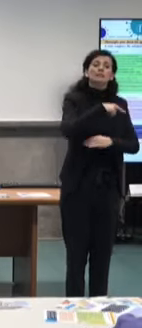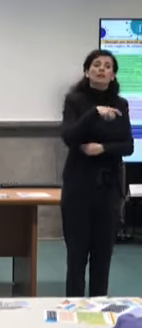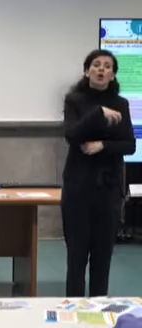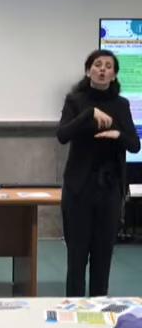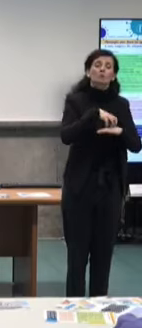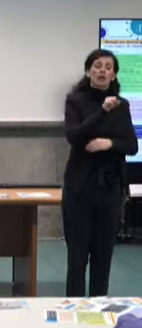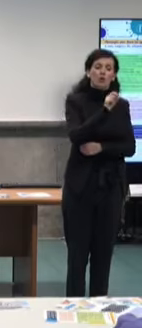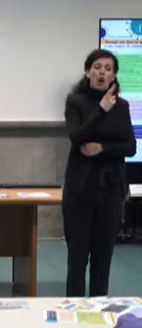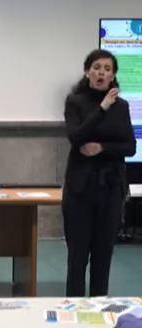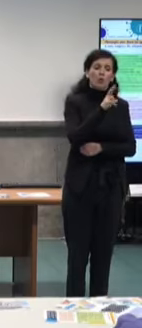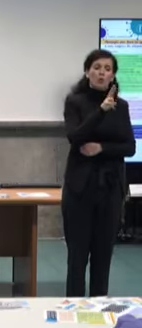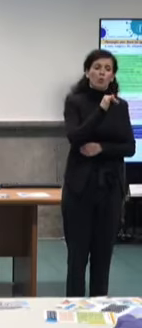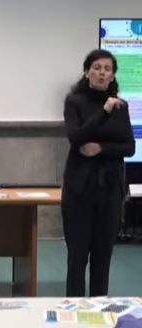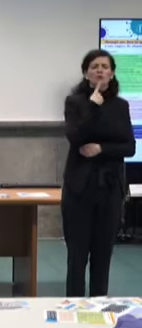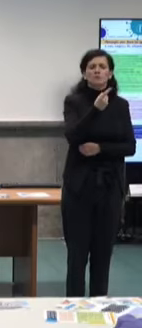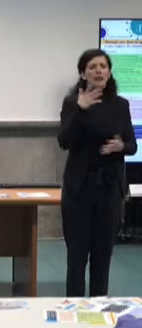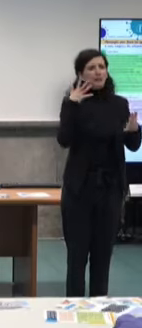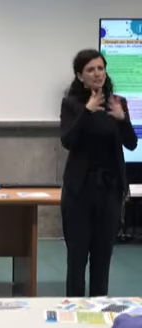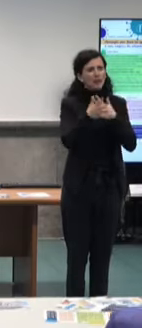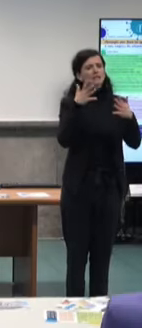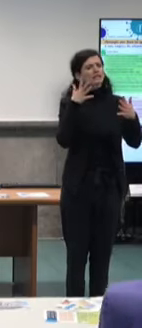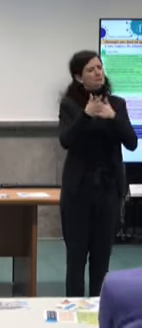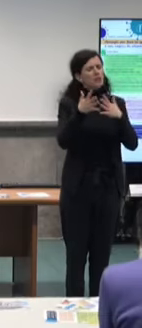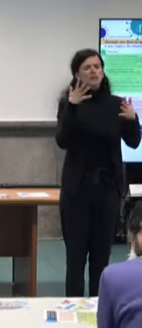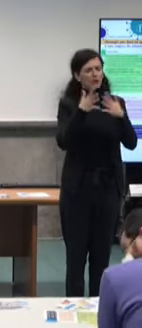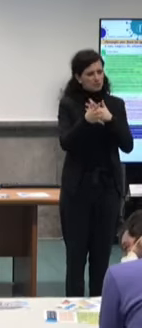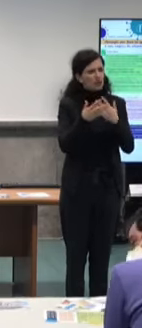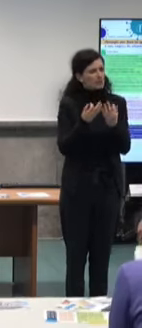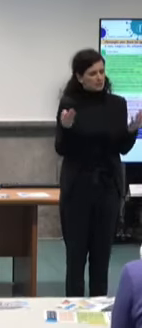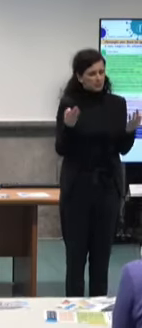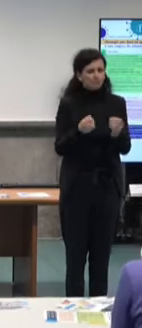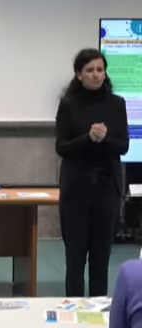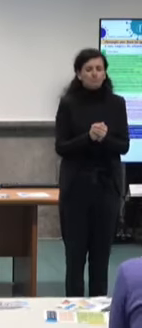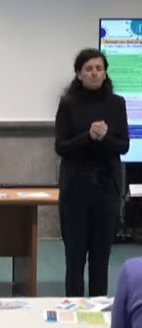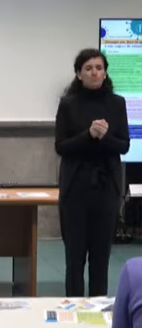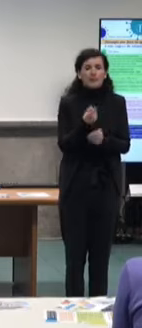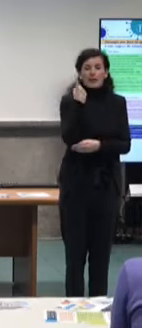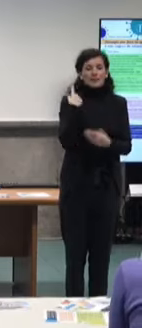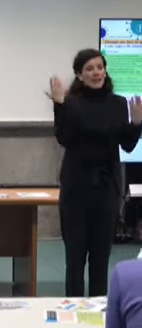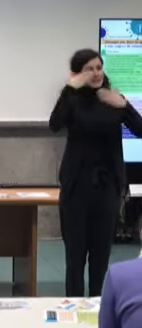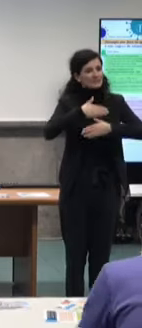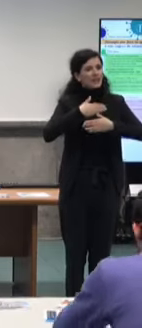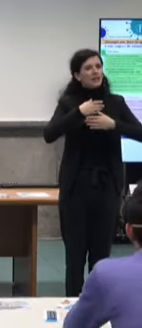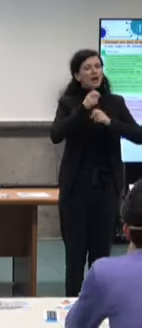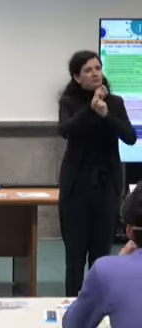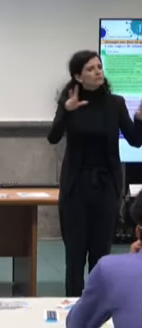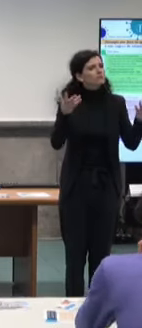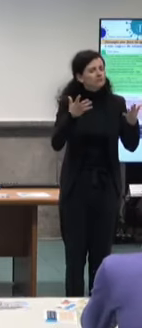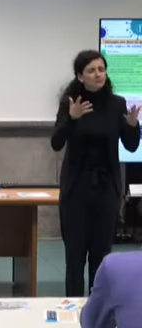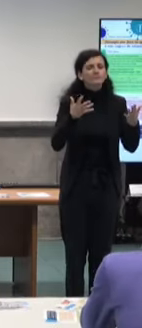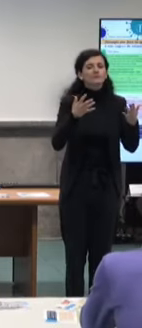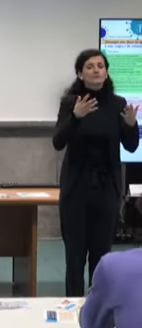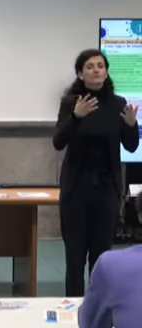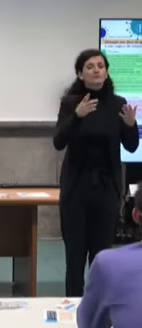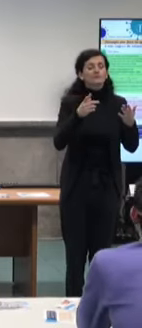trasparenza trasparenza trasparenza e ha annunciato come sapete che da questa da ieri sera ha attivato un sistema per il monitoraggio